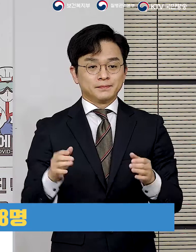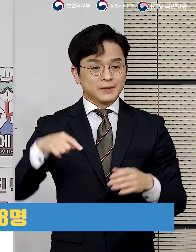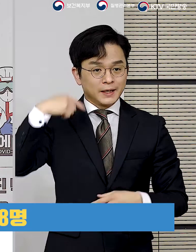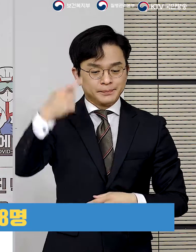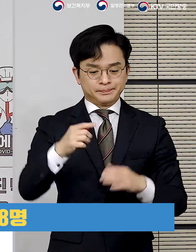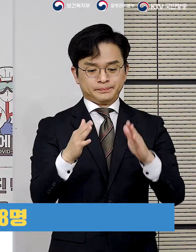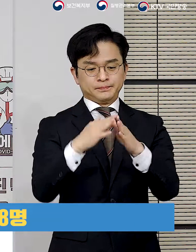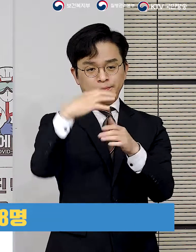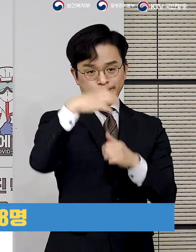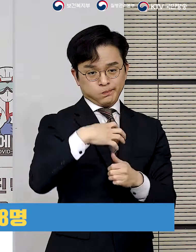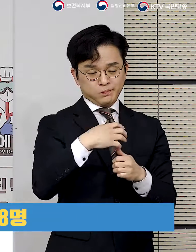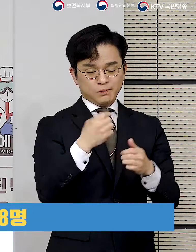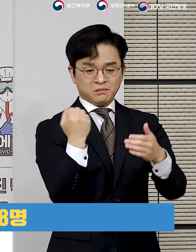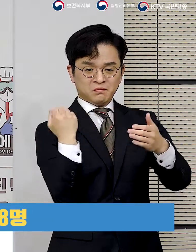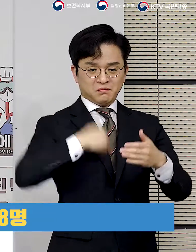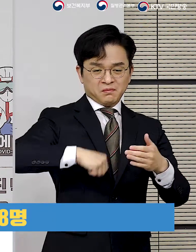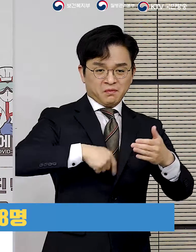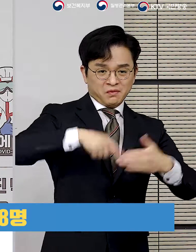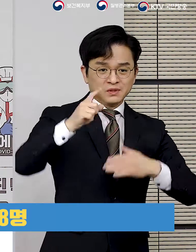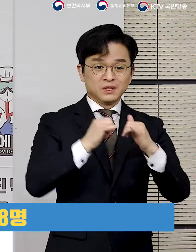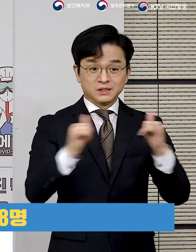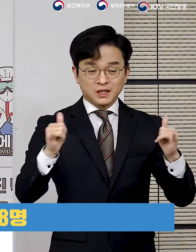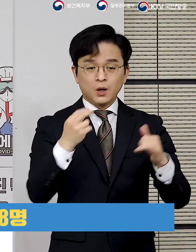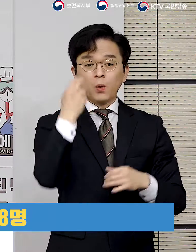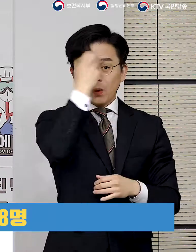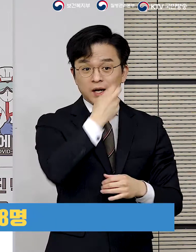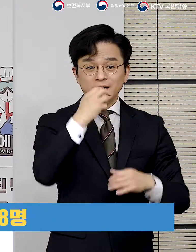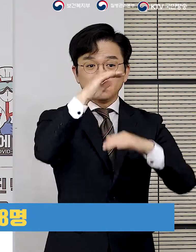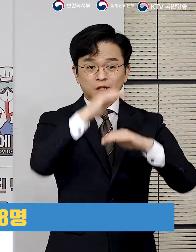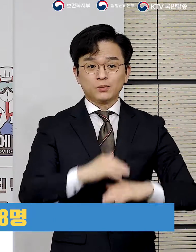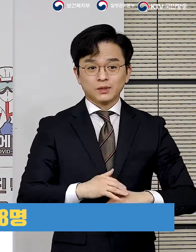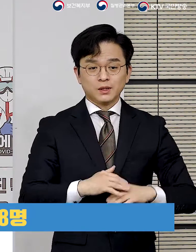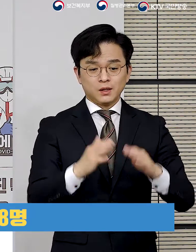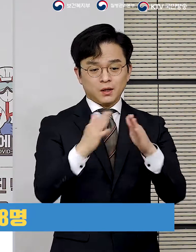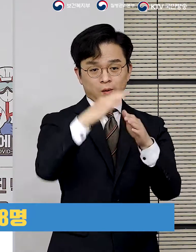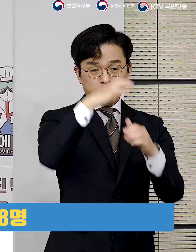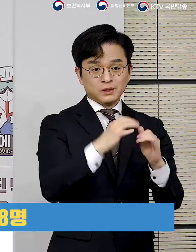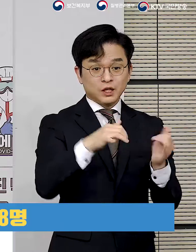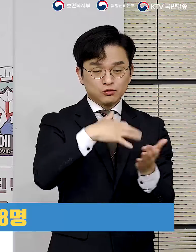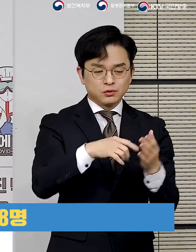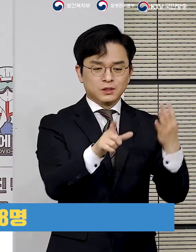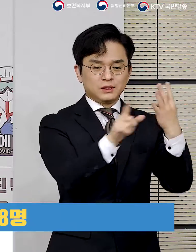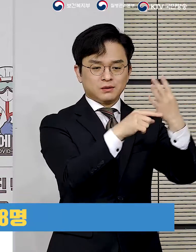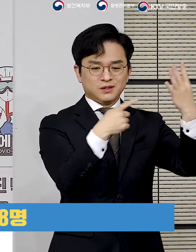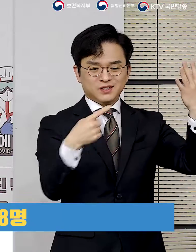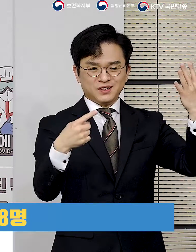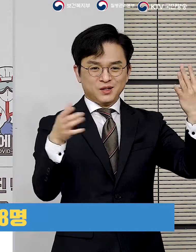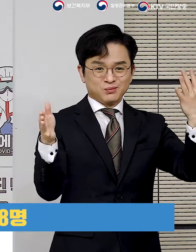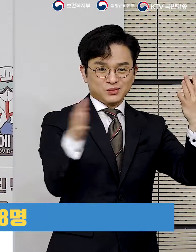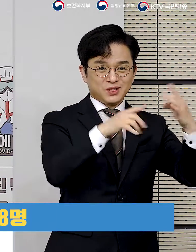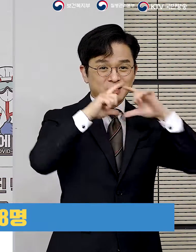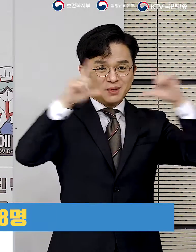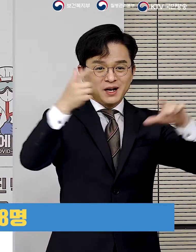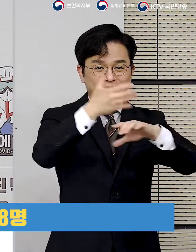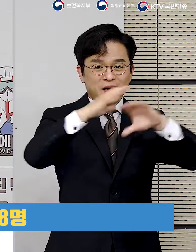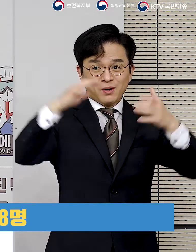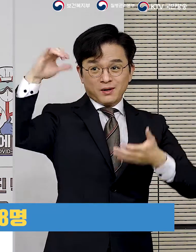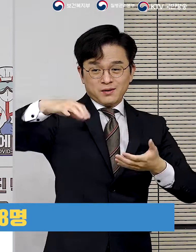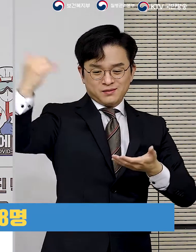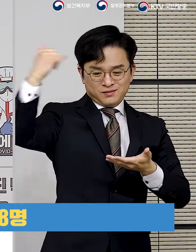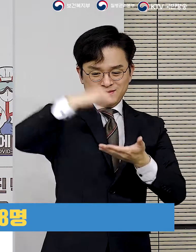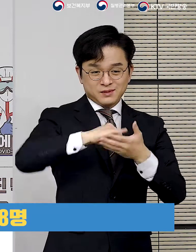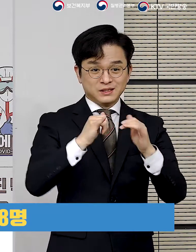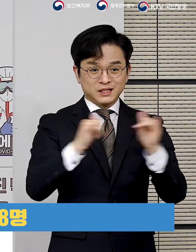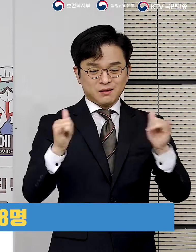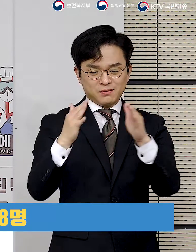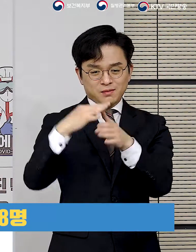자가격리 이탈자 관리에 대한 강화 방안에 대하여 말씀드리겠습니다. 자가격리자 수는 4월 1일부터